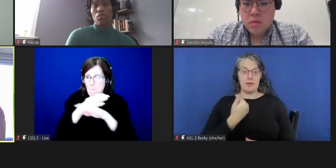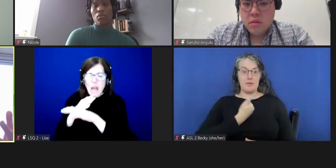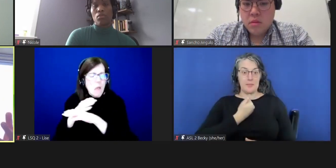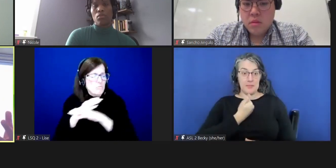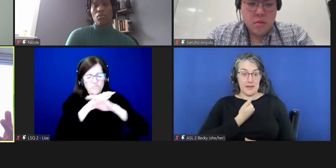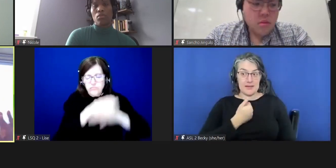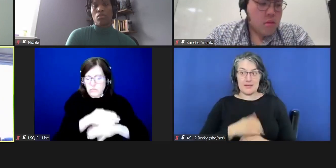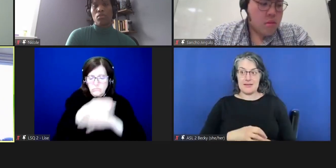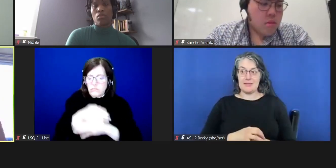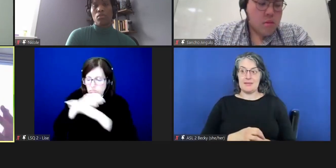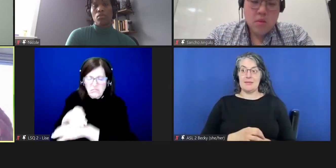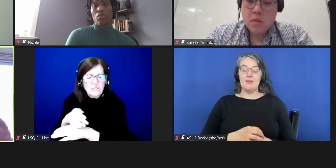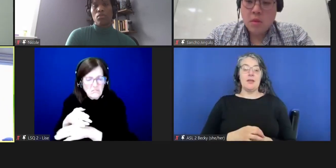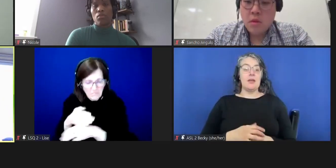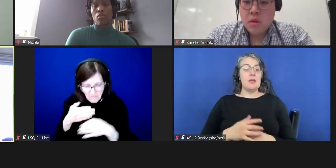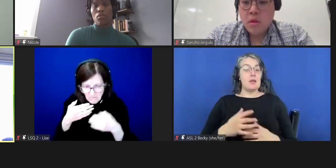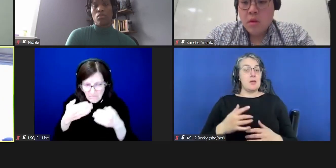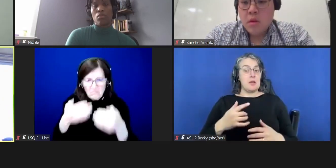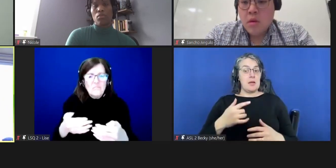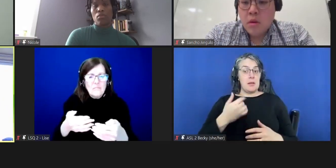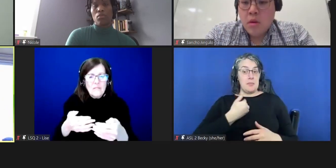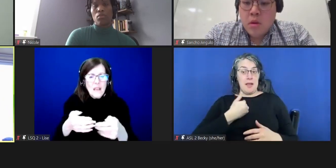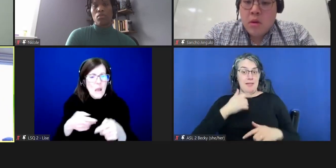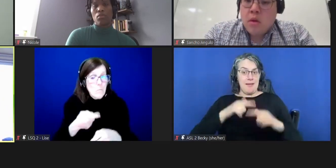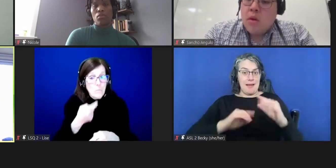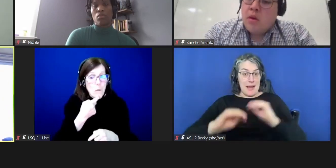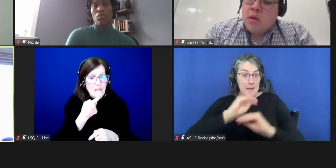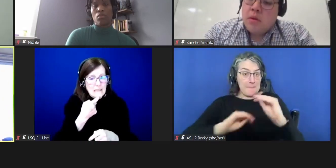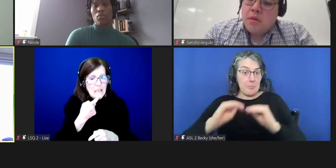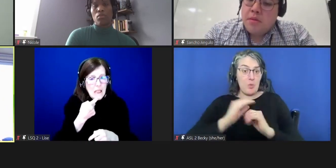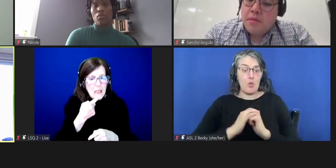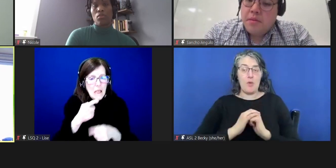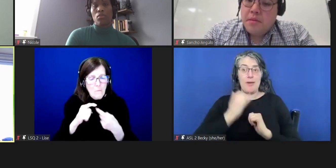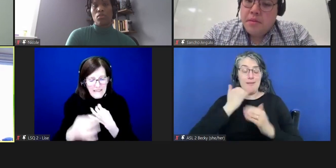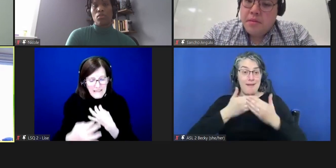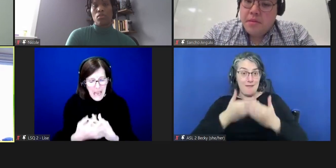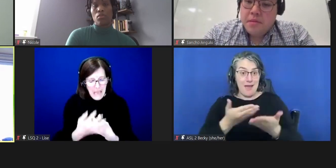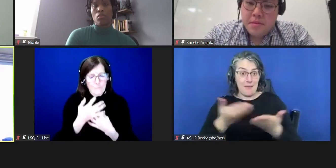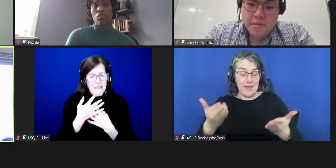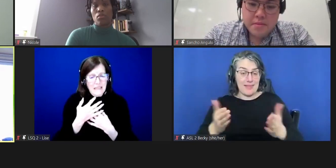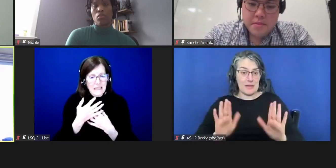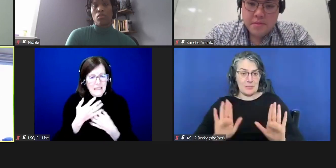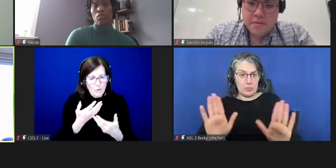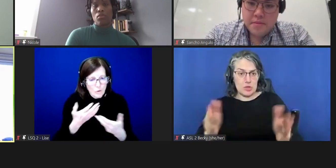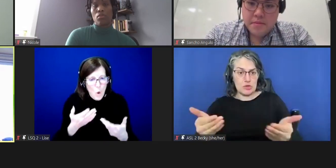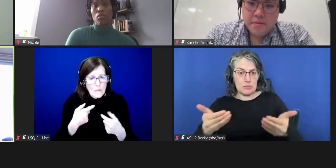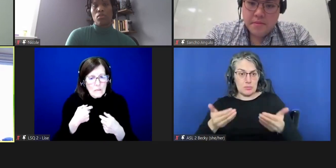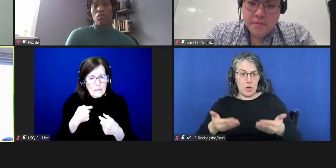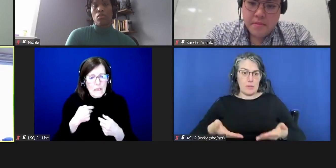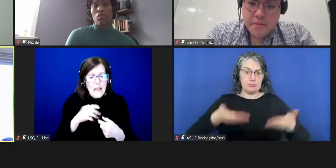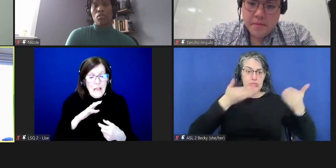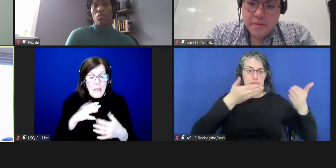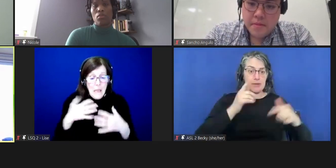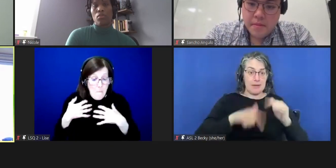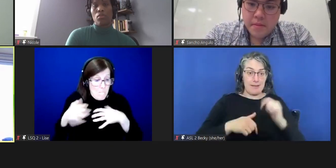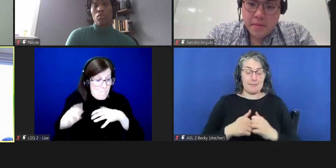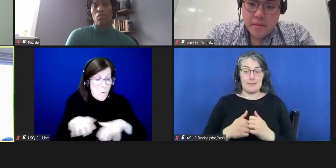facile de se laisser inspirer par ce genre de choses parce que je suis très limité dans mes mouvements et je suis